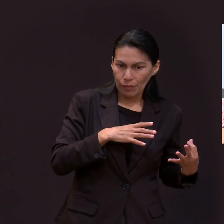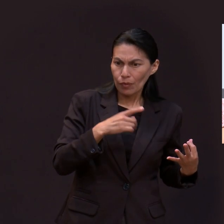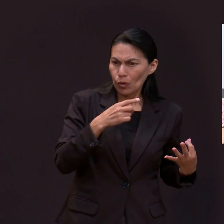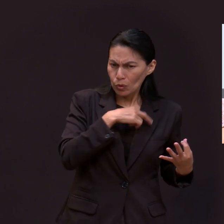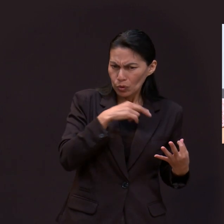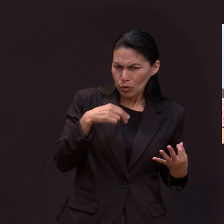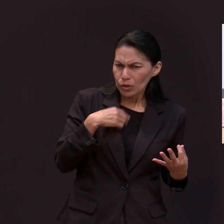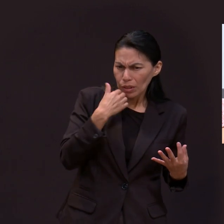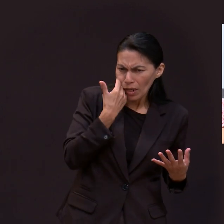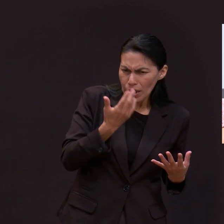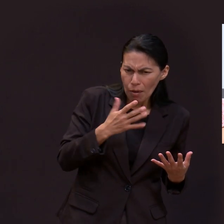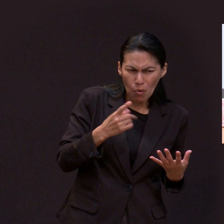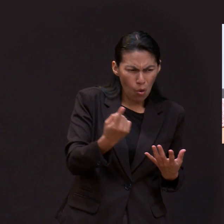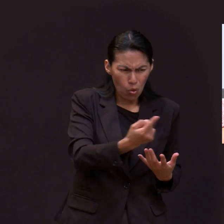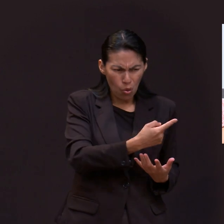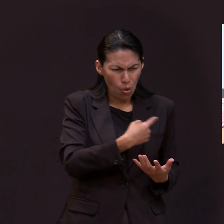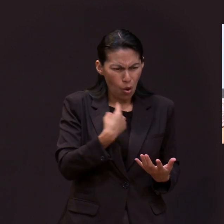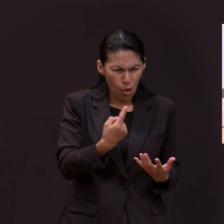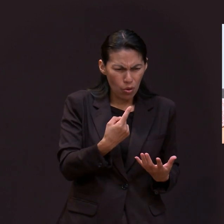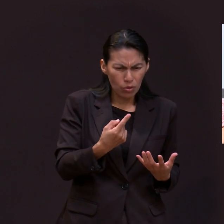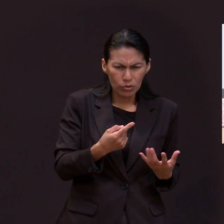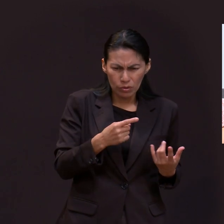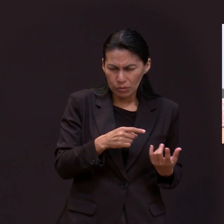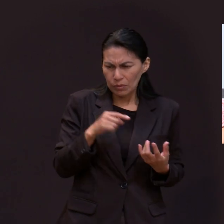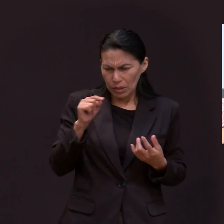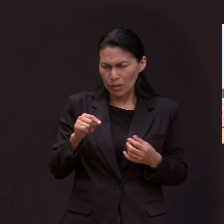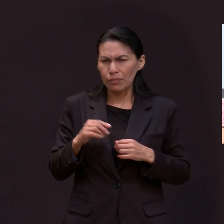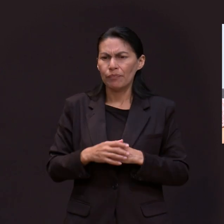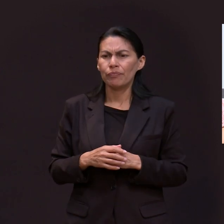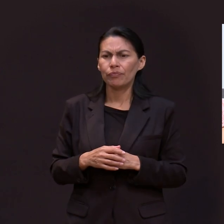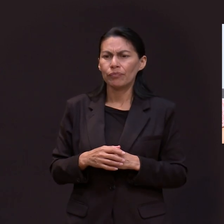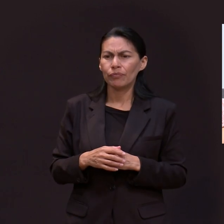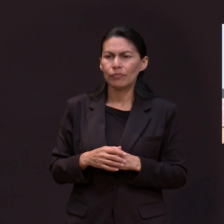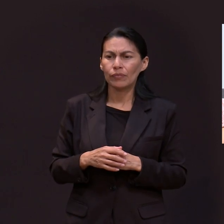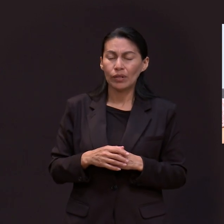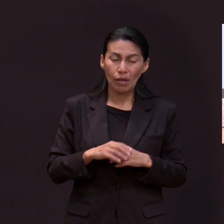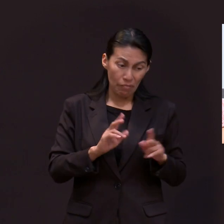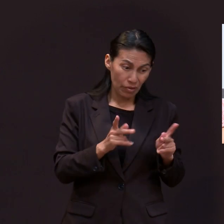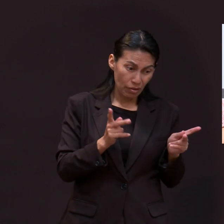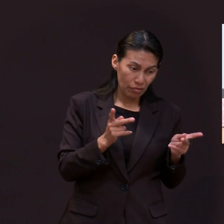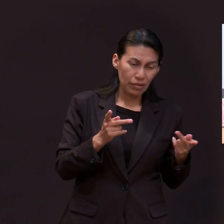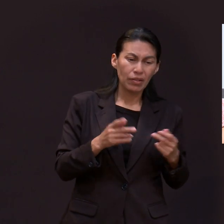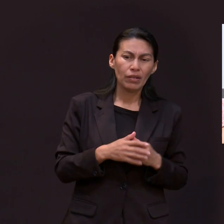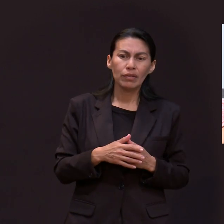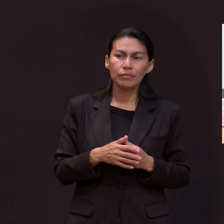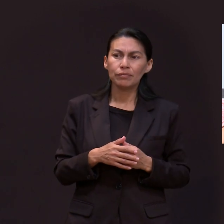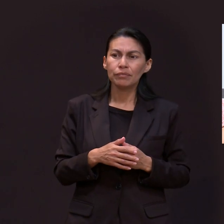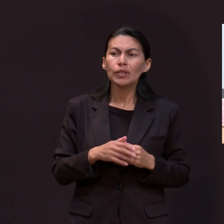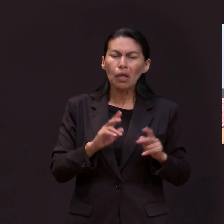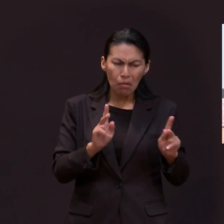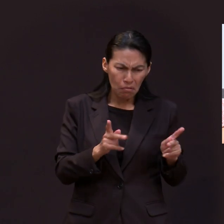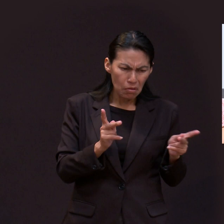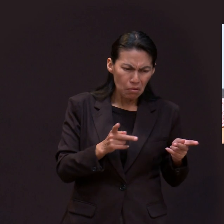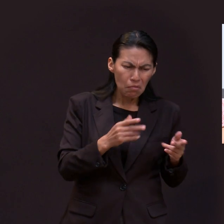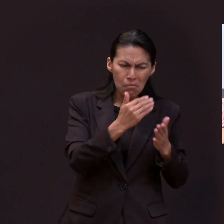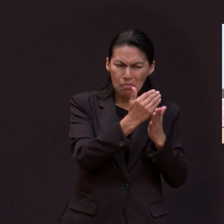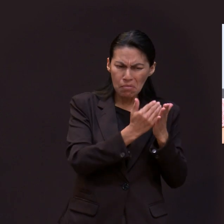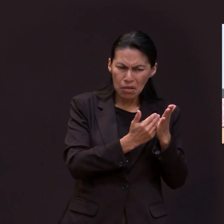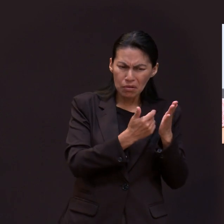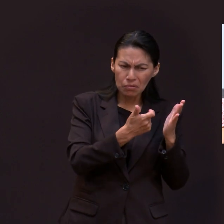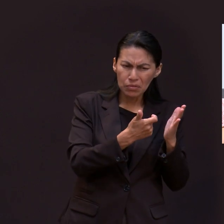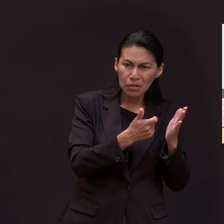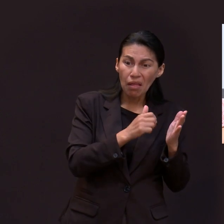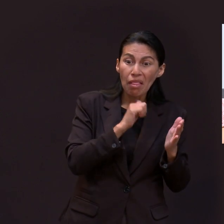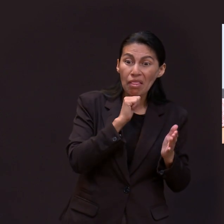mi esposo se vaya lo queríamos disfrutar en comisión y mi esposo y yo dejé que mi esposo se fuera conmigo también ahí les vamos a vender el terreno lo